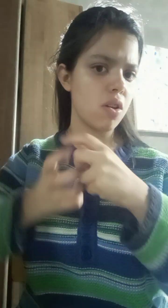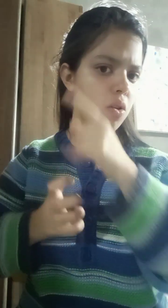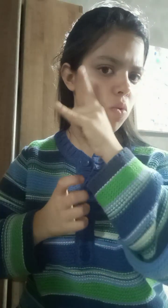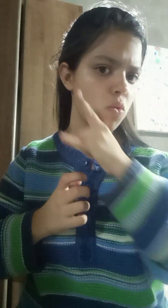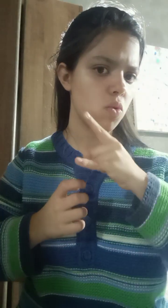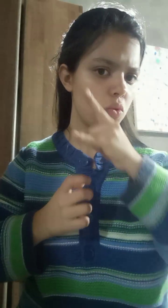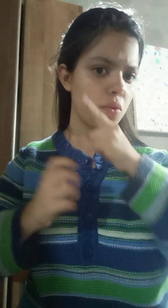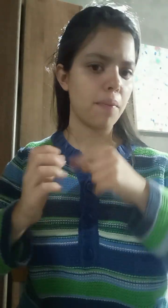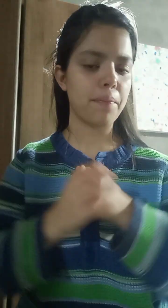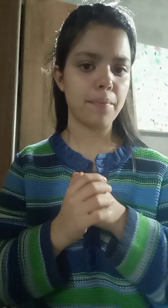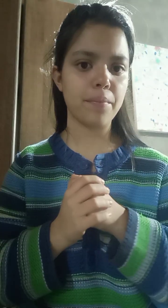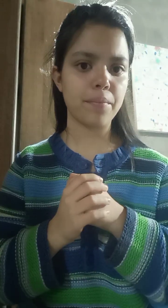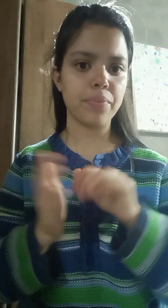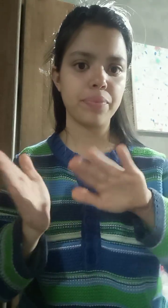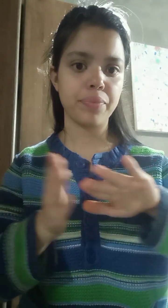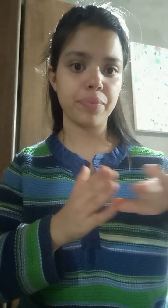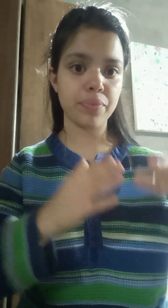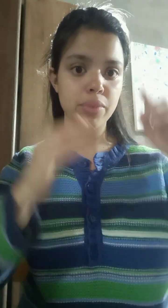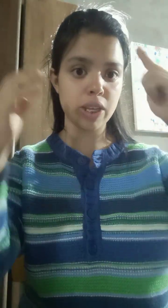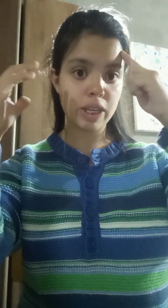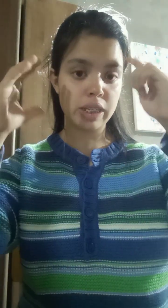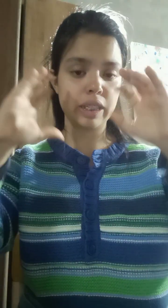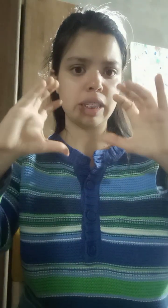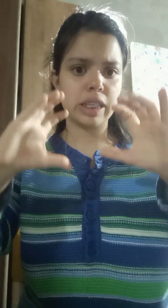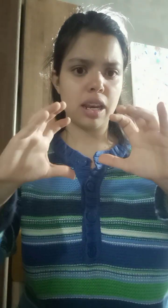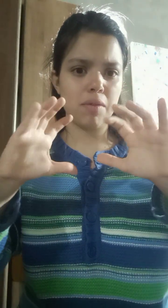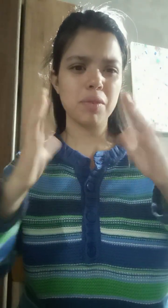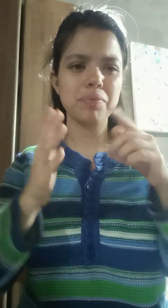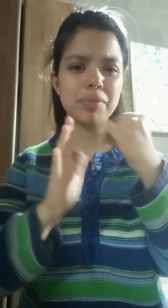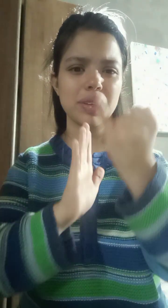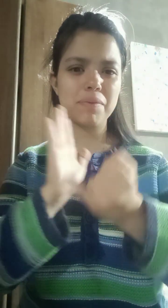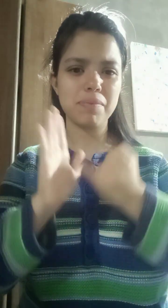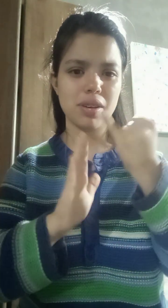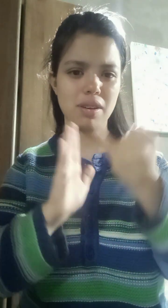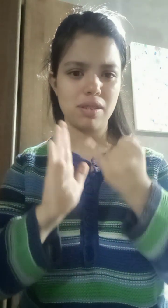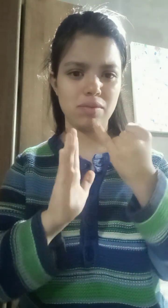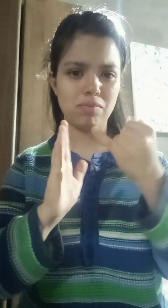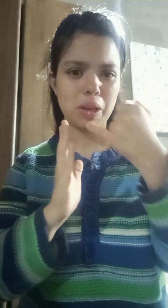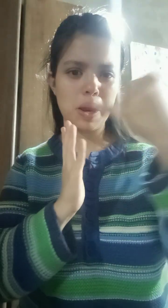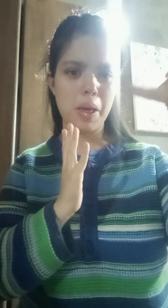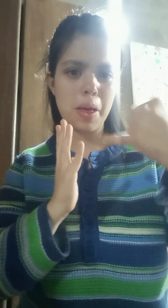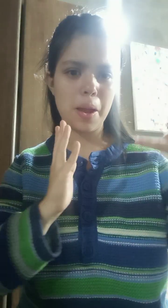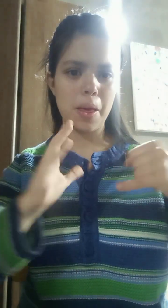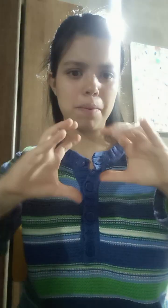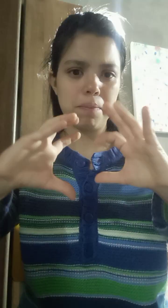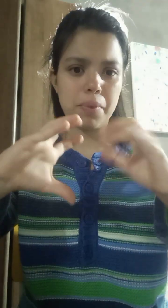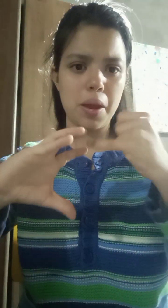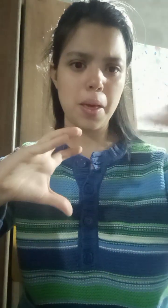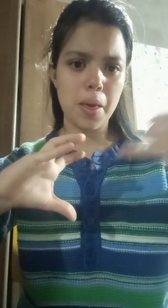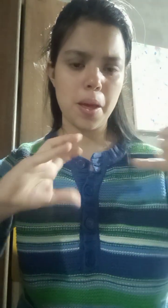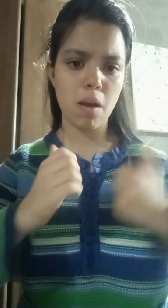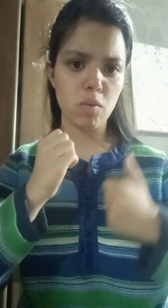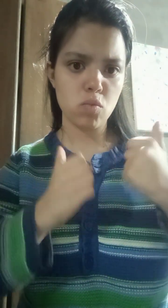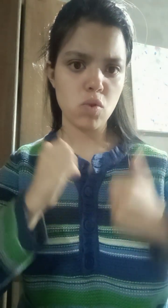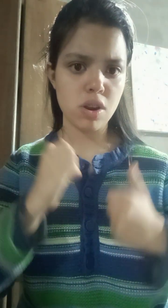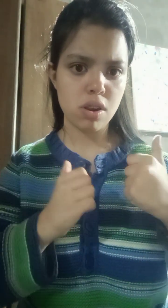Áreas funcionales del cerebro. Área motora, control de músculos